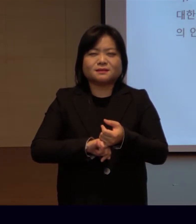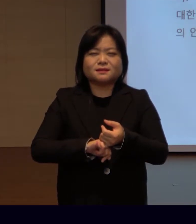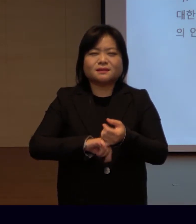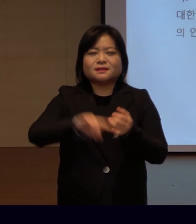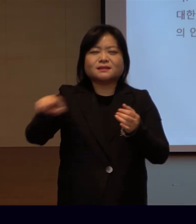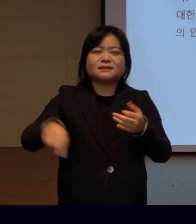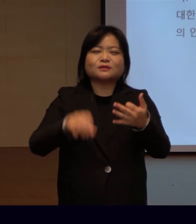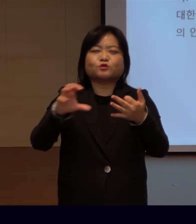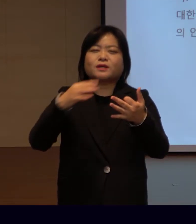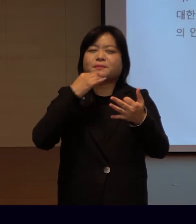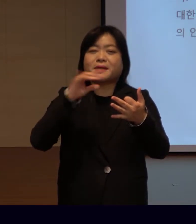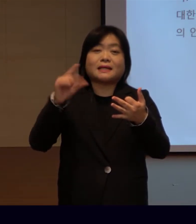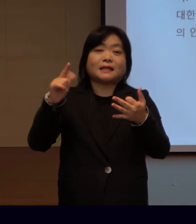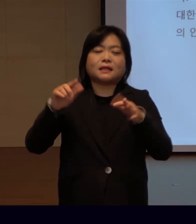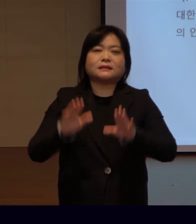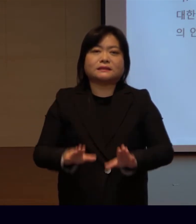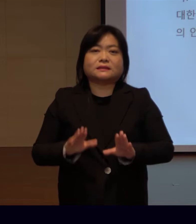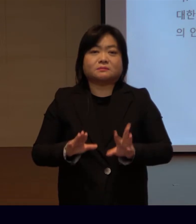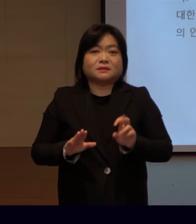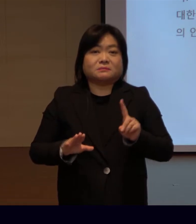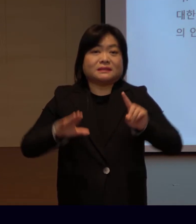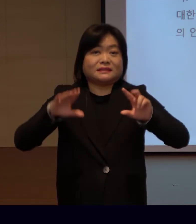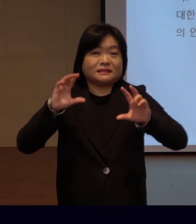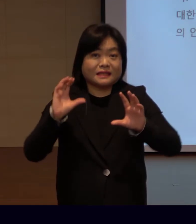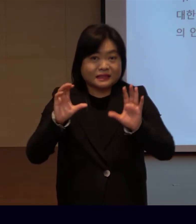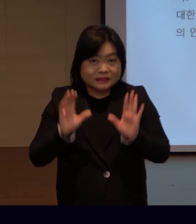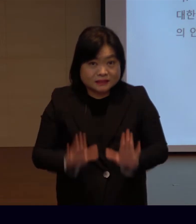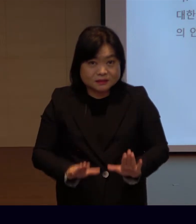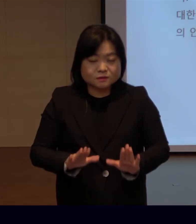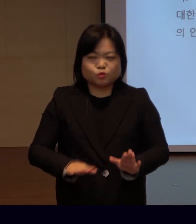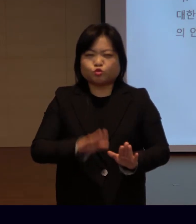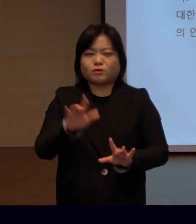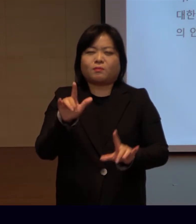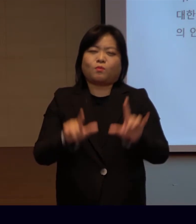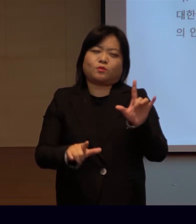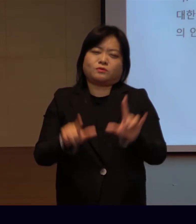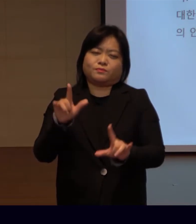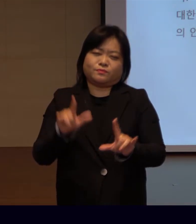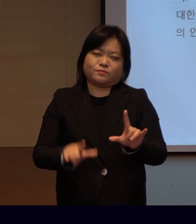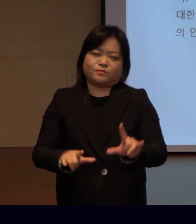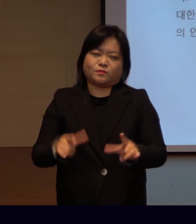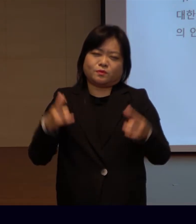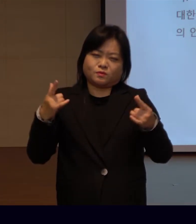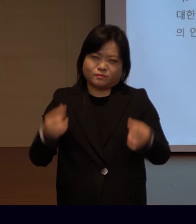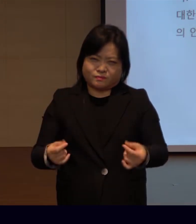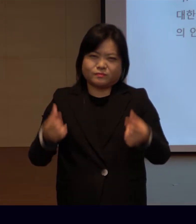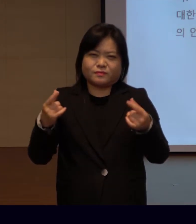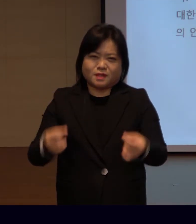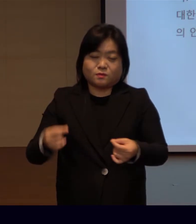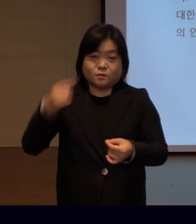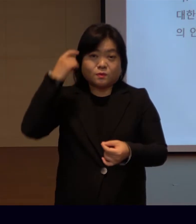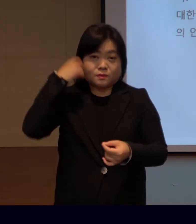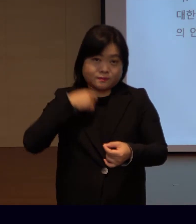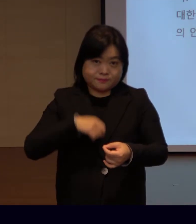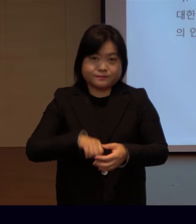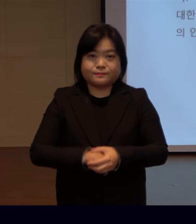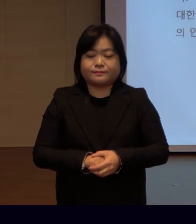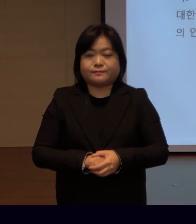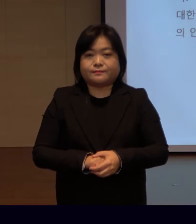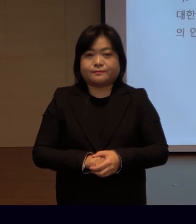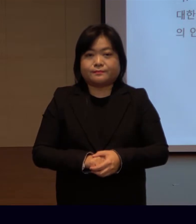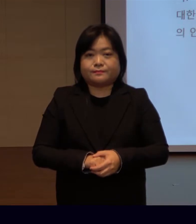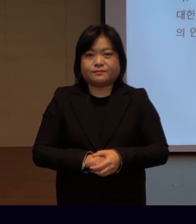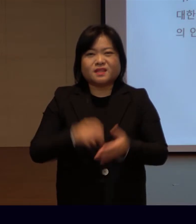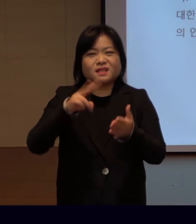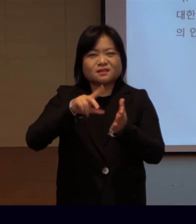한정되는 게 아니라 지금 여기에 사는 우리의 모습이기도 하다는 생각을 저는 발자크를 읽을